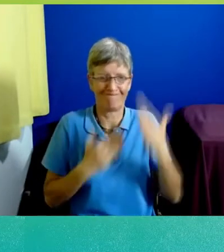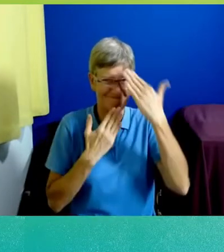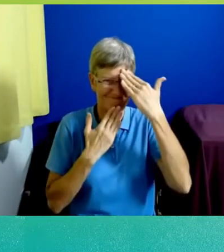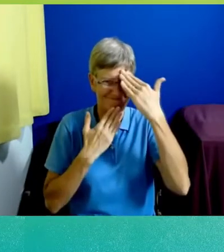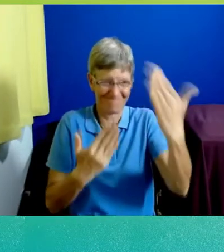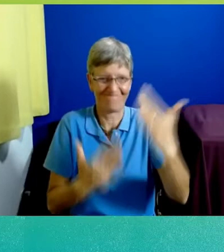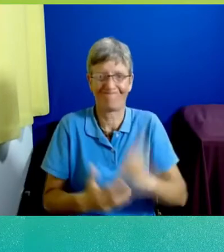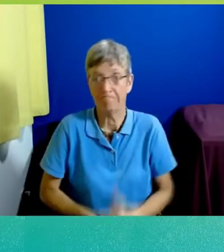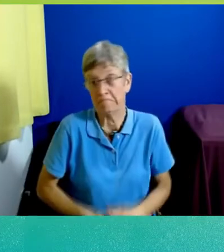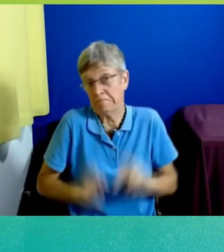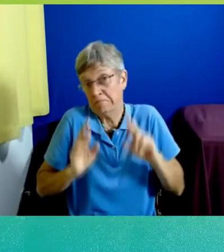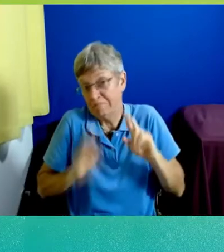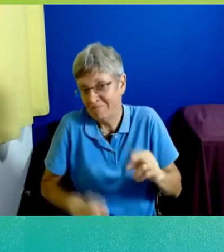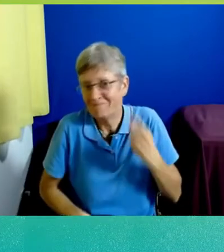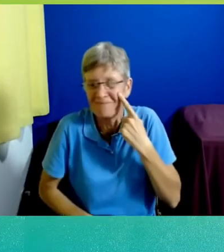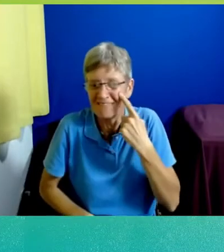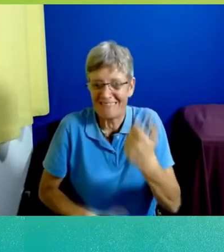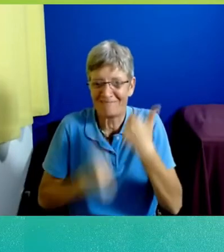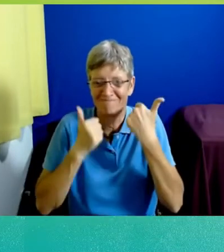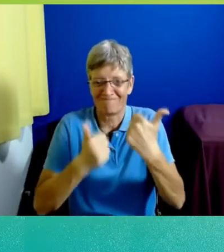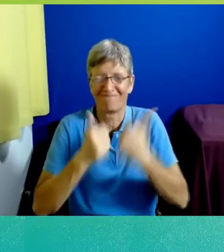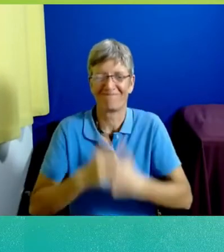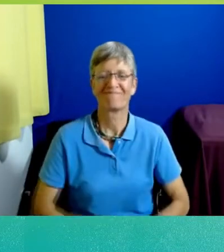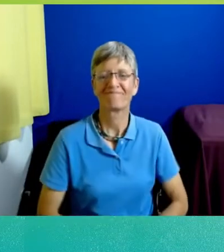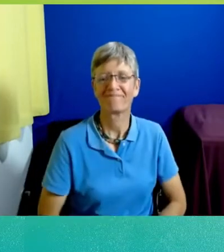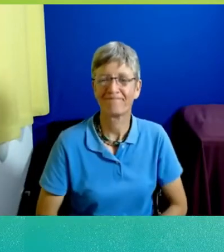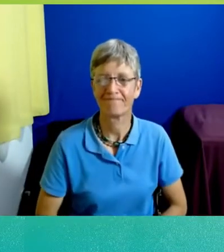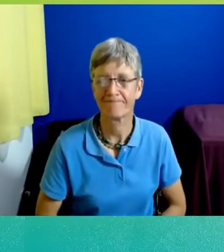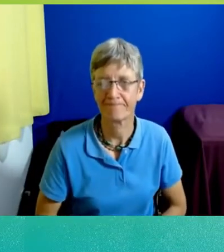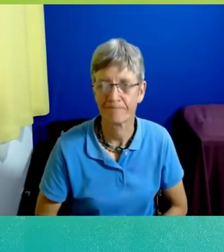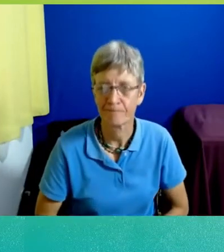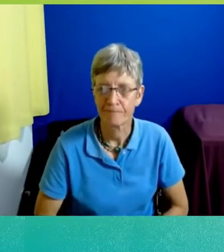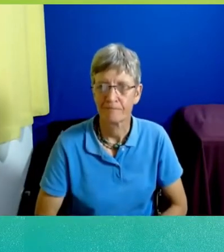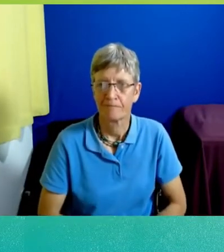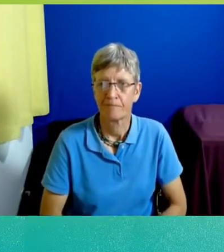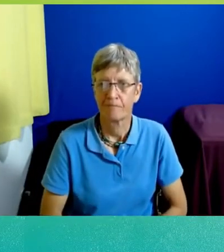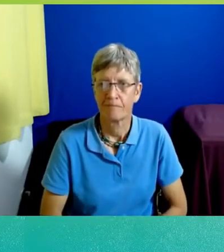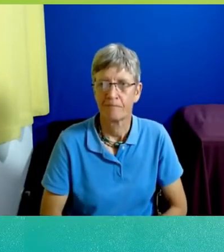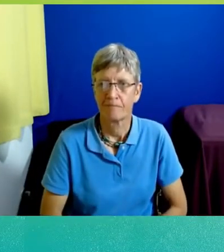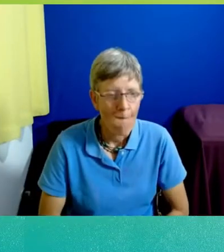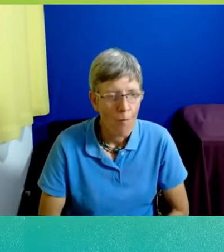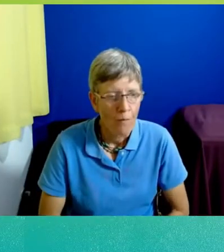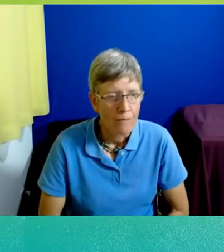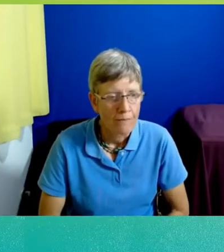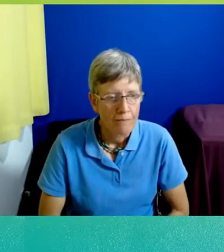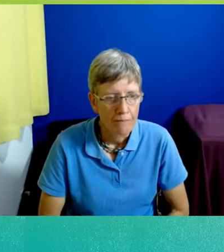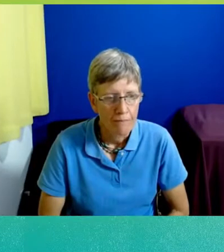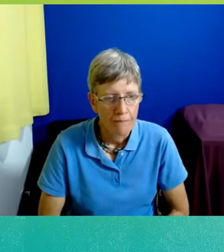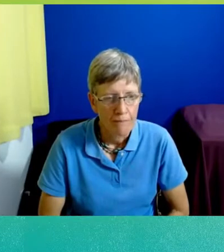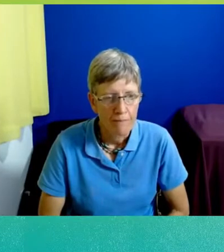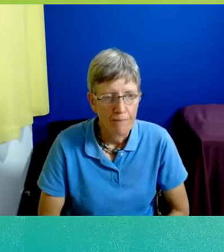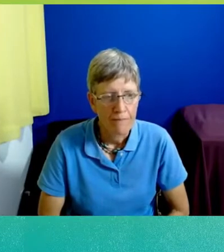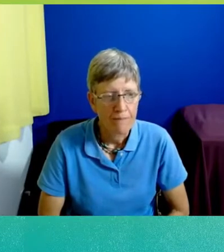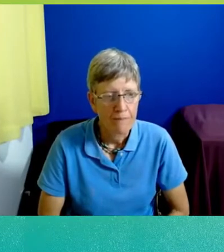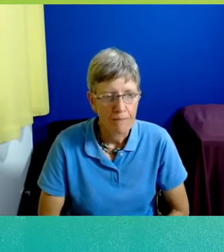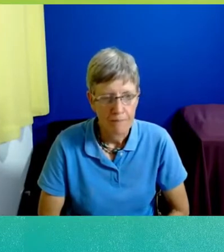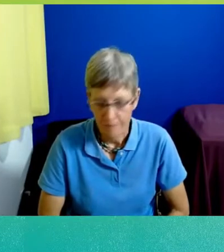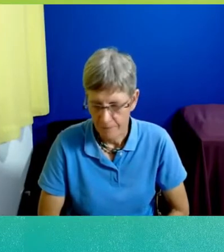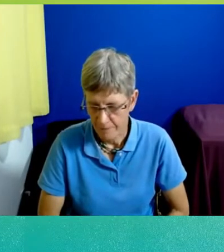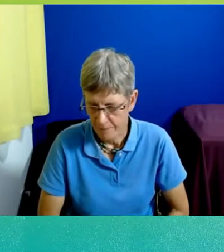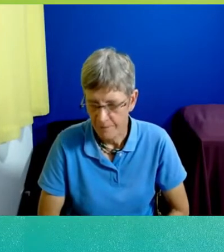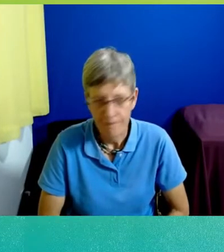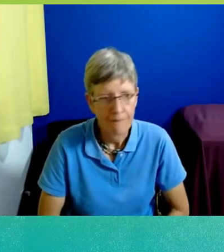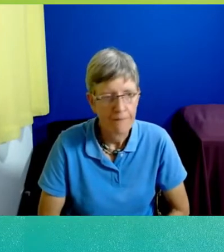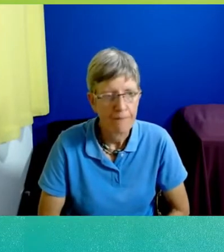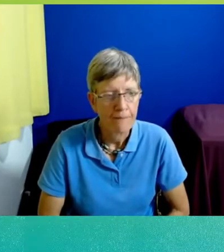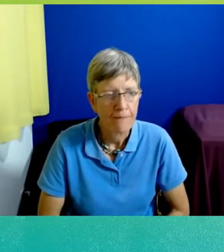A questão do horário, eu estou finalizando aqui. Eu quero agradecer aí por essa oportunidade de estar apresentando